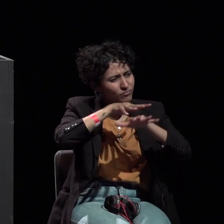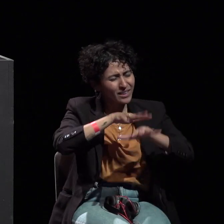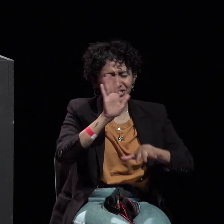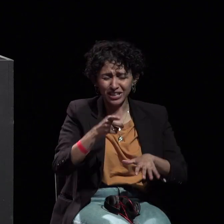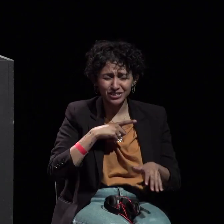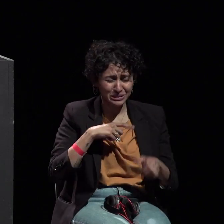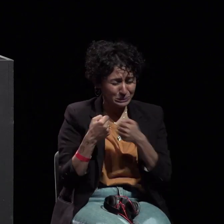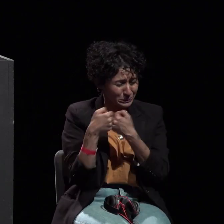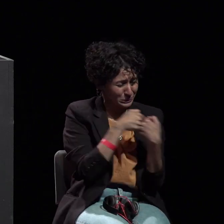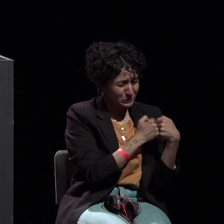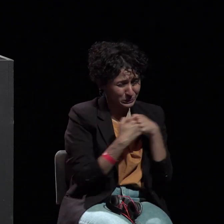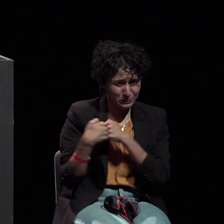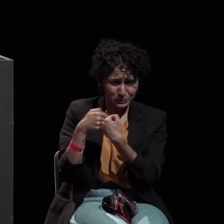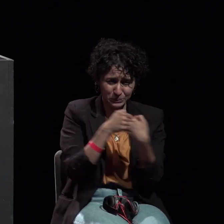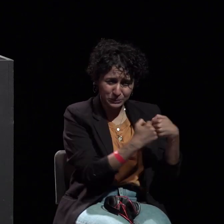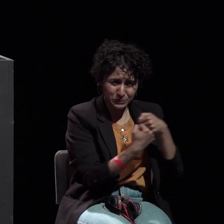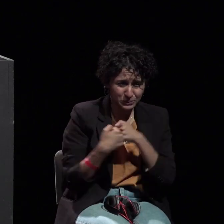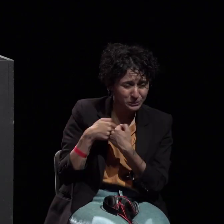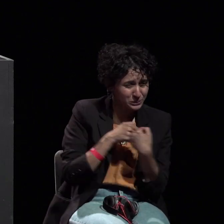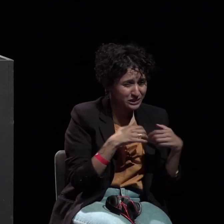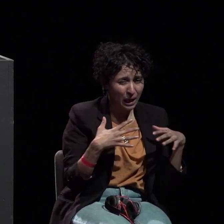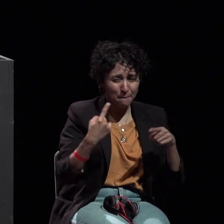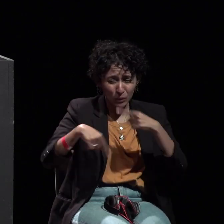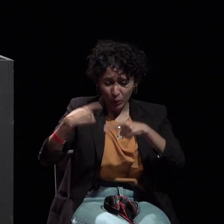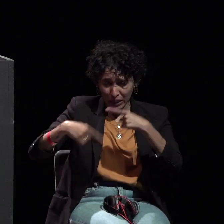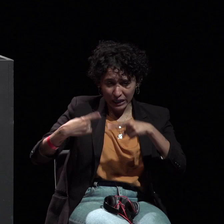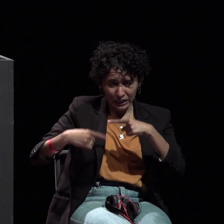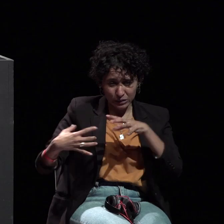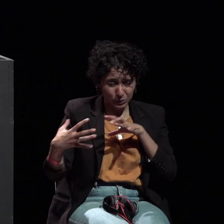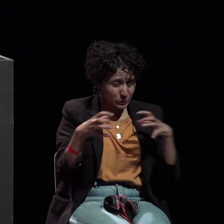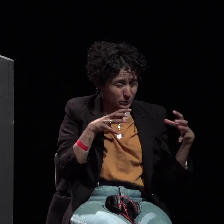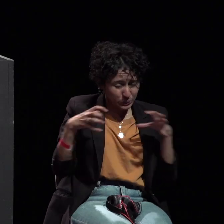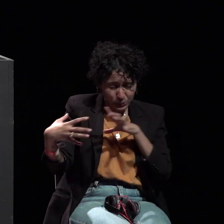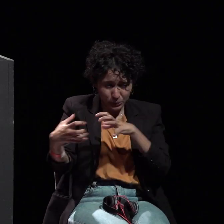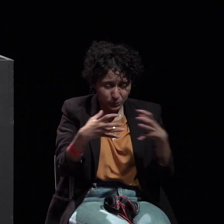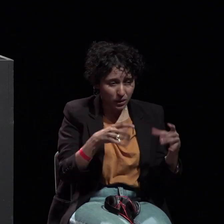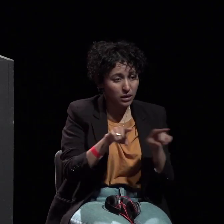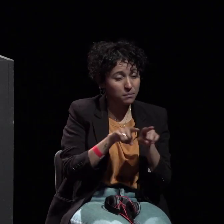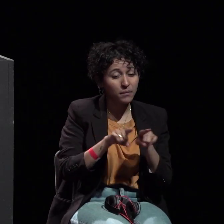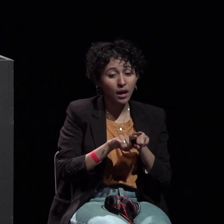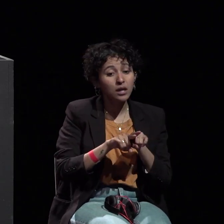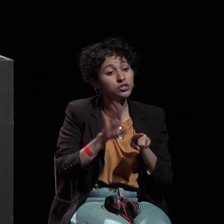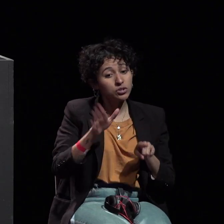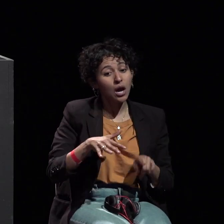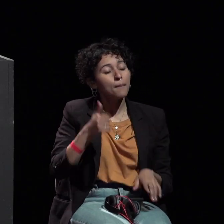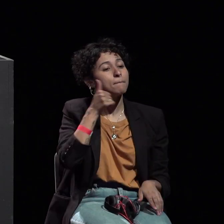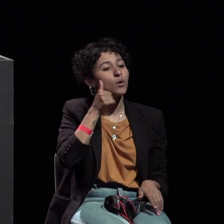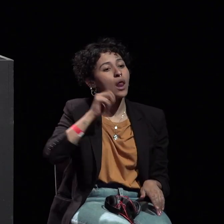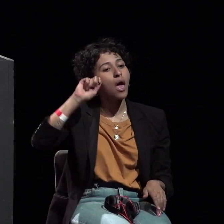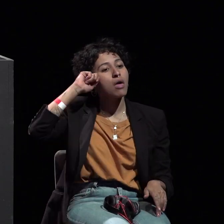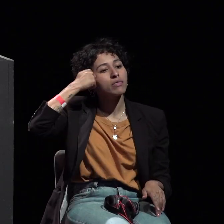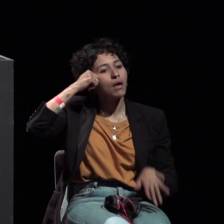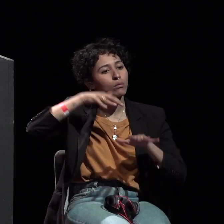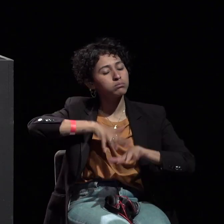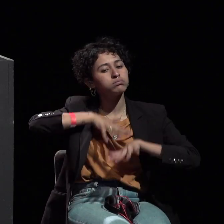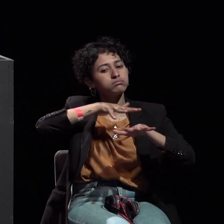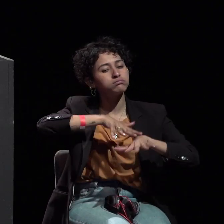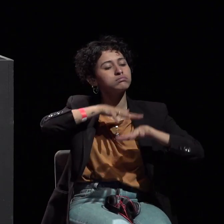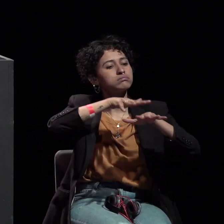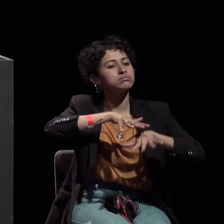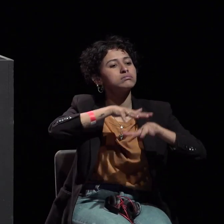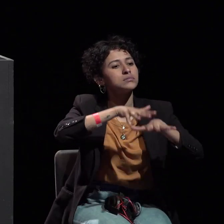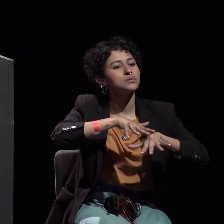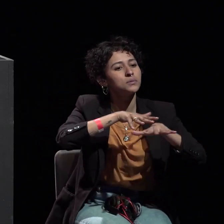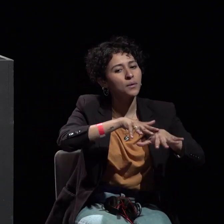Brasil, nós, mulheres negras, tivemos a coragem de dizer: nós não estamos marchando com a camisa da CBF. Agora, a gente